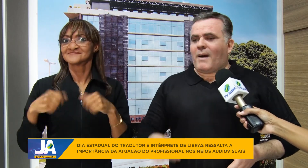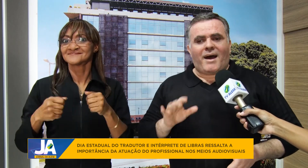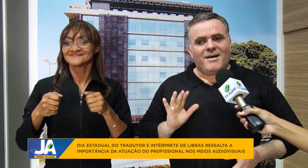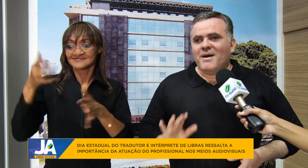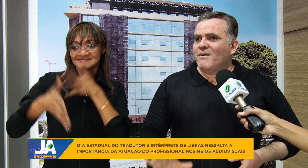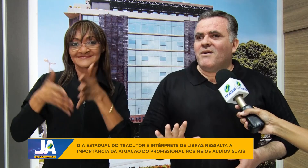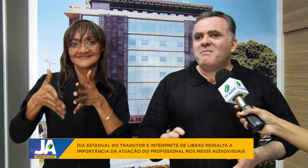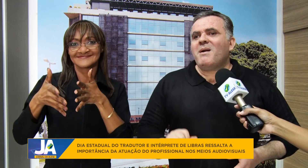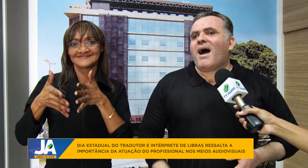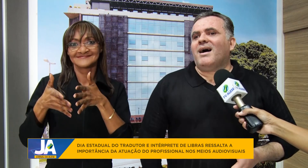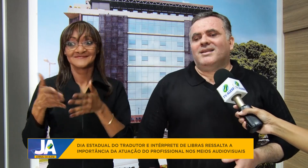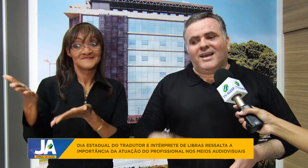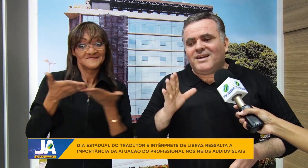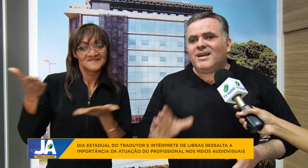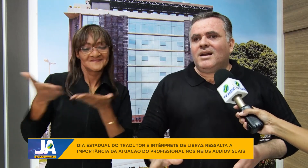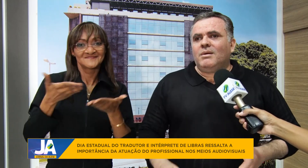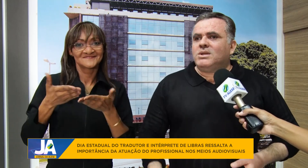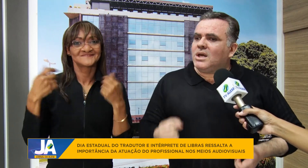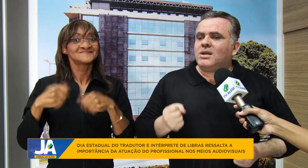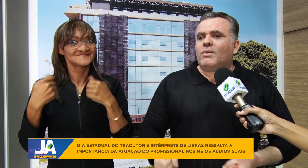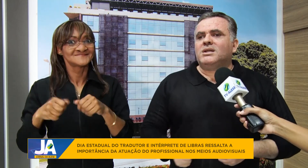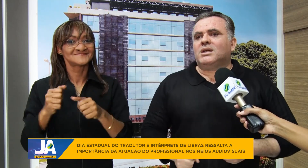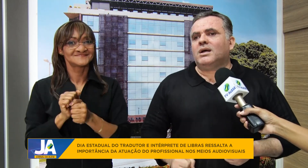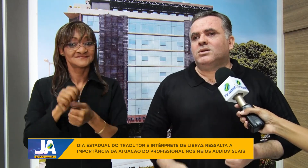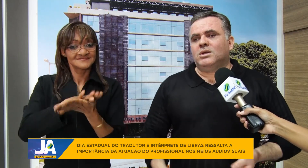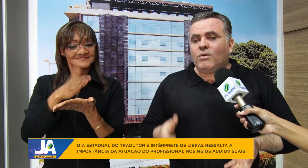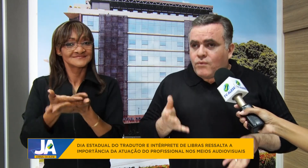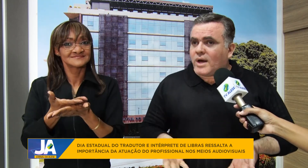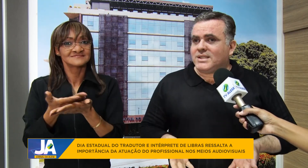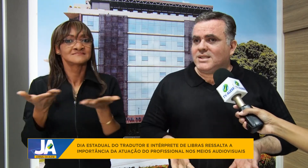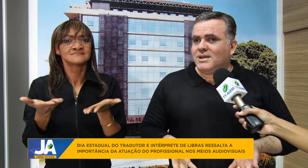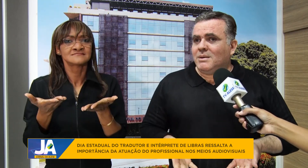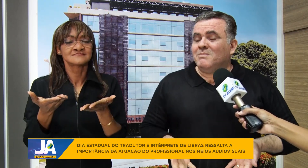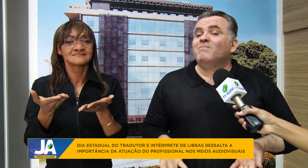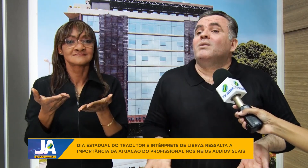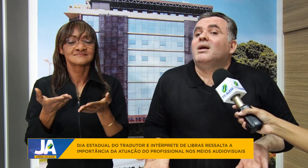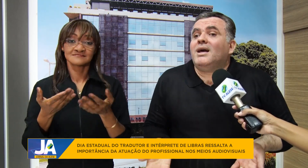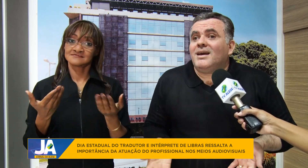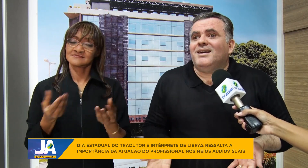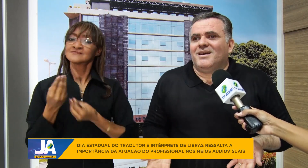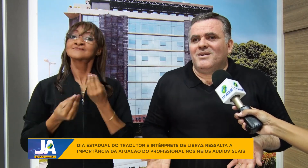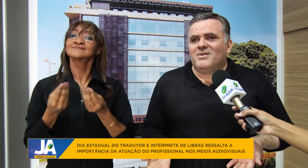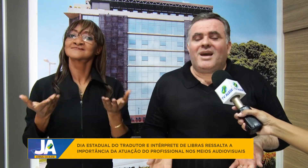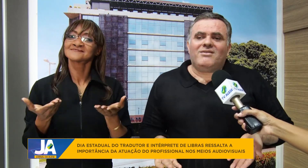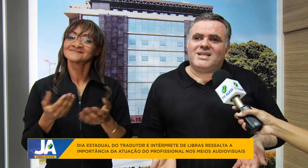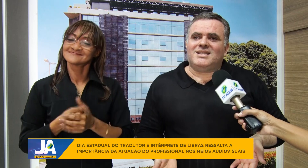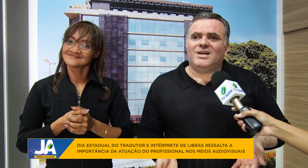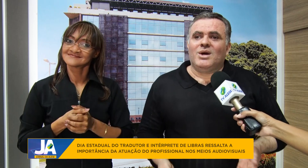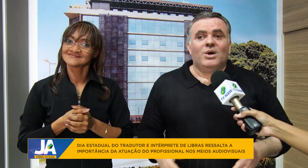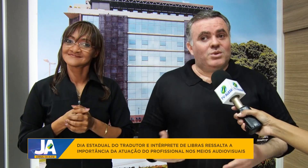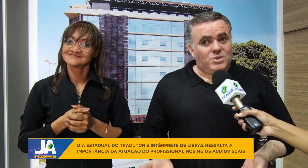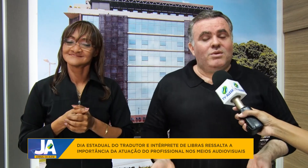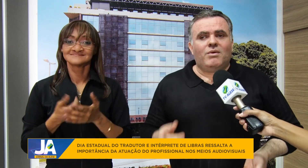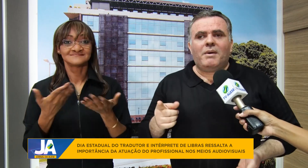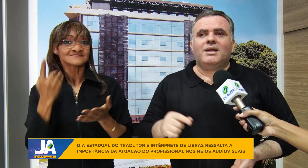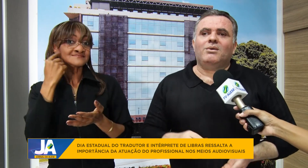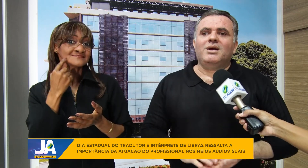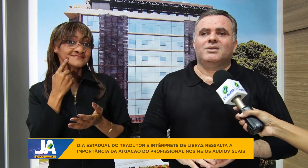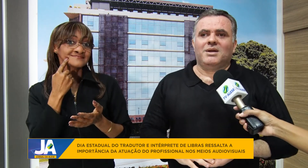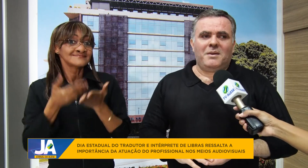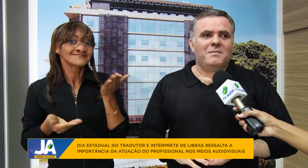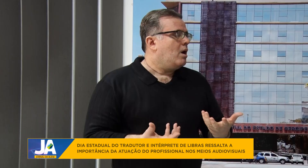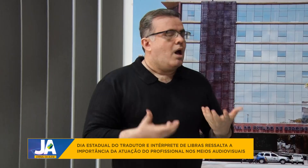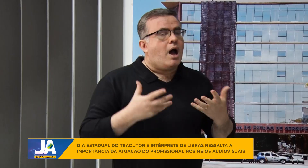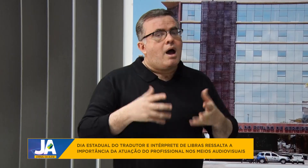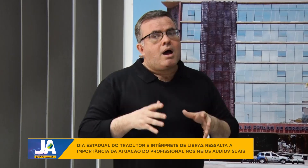Libras. Epa, vamos lá, tem que ter Libras, tem que ter o acesso. Se não for assim, e aí? O vai ser? Os surdos vão perder